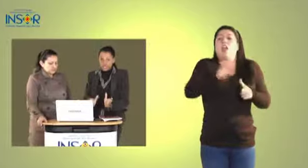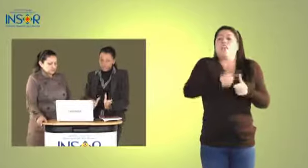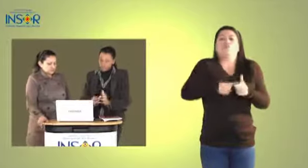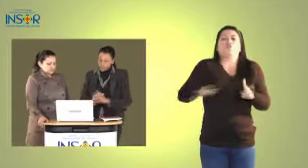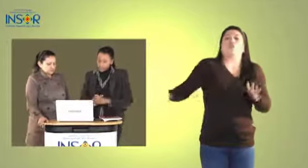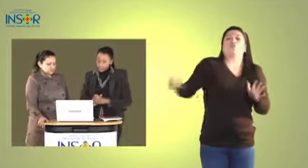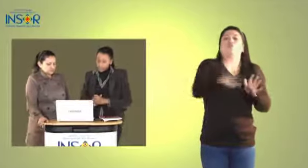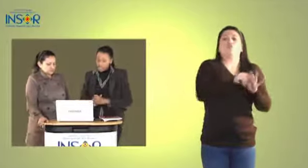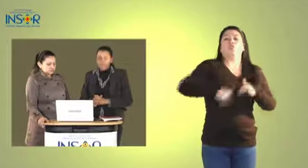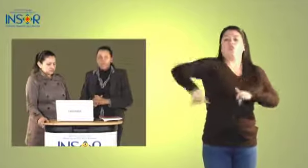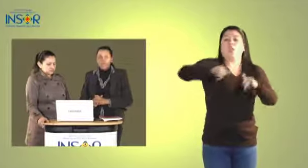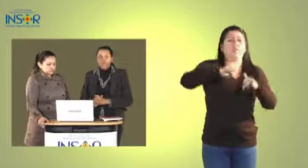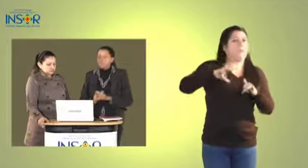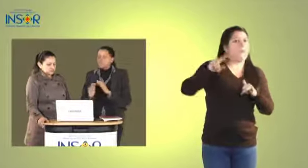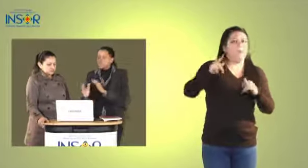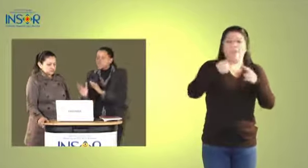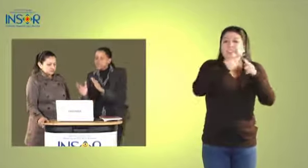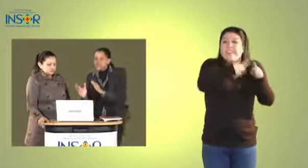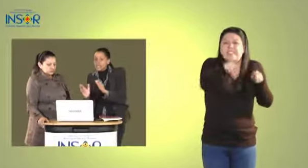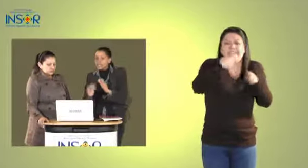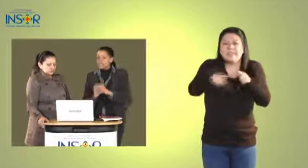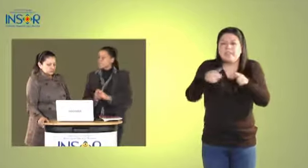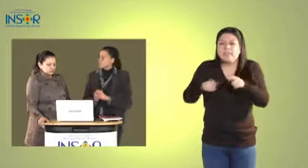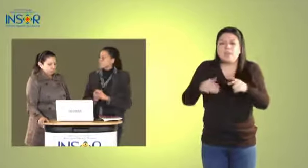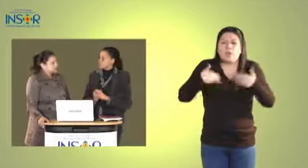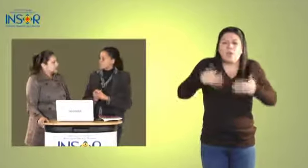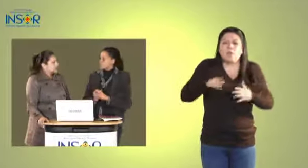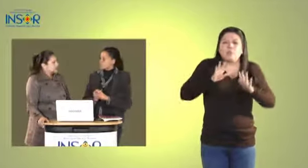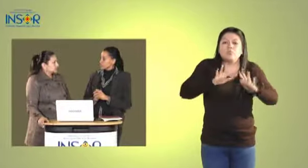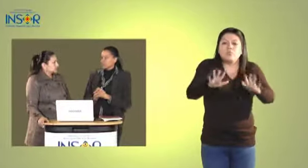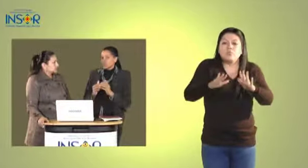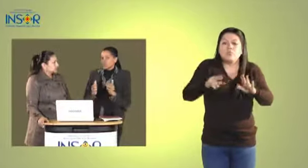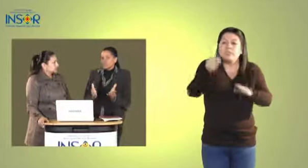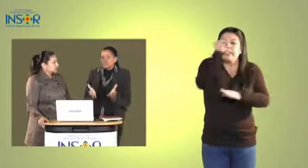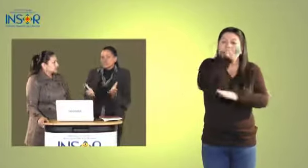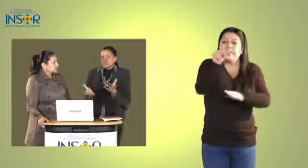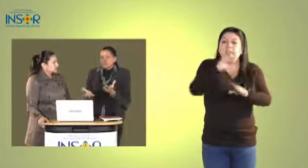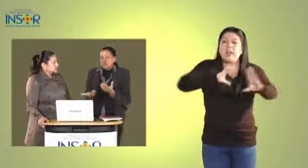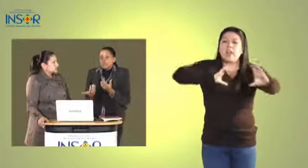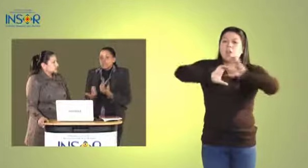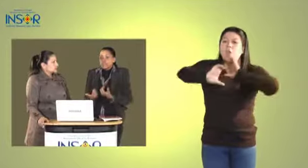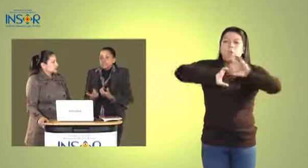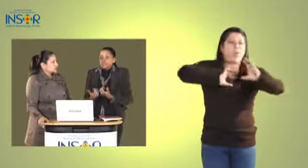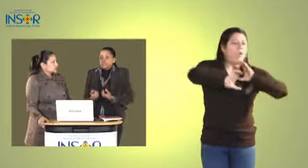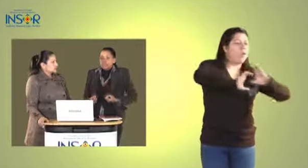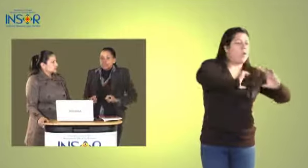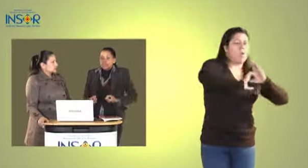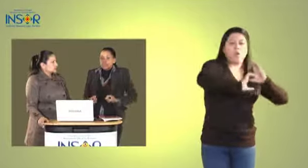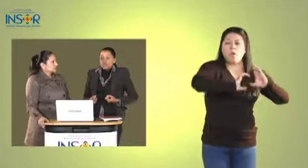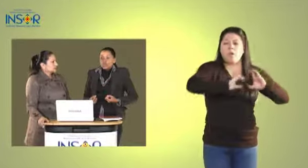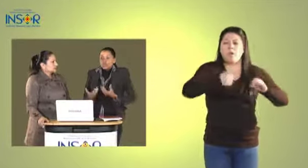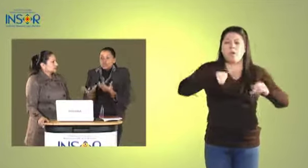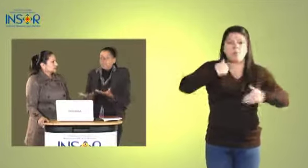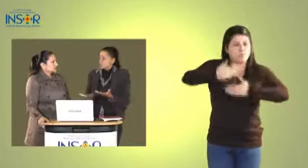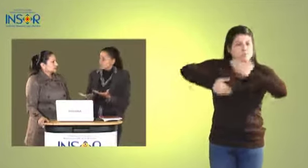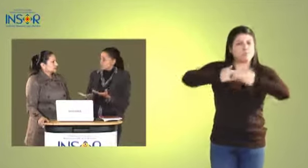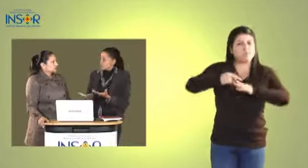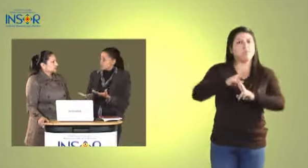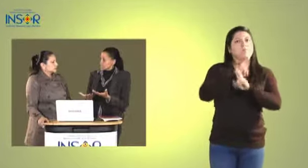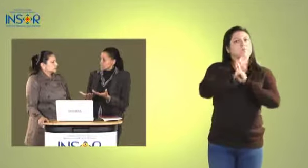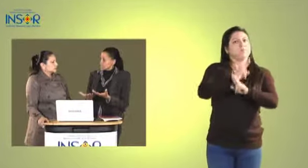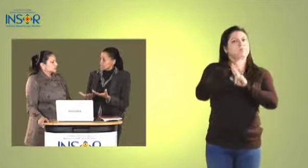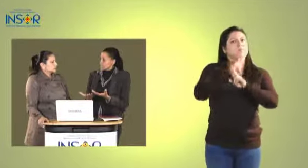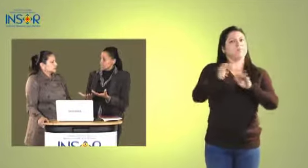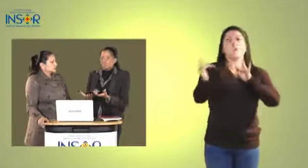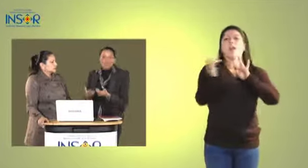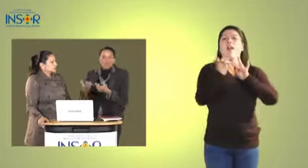de adquisición de esta primera lengua y cómo están ellos a nivel comunicativo, pues obviamente nosotros vamos a ir dando respuestas